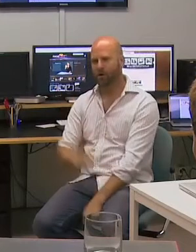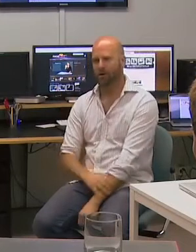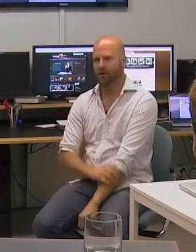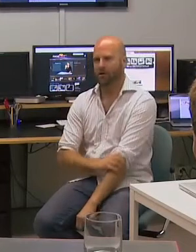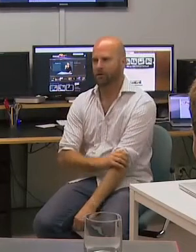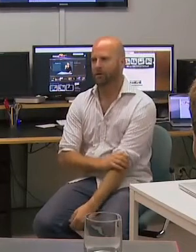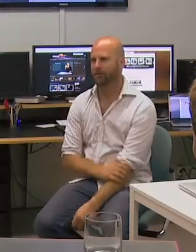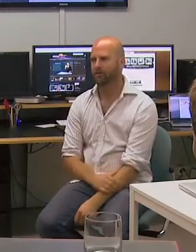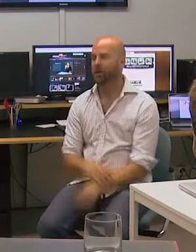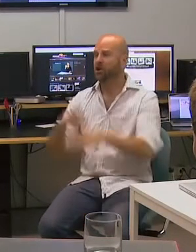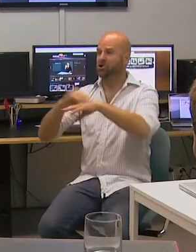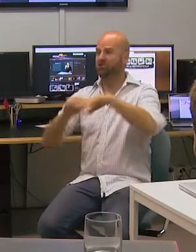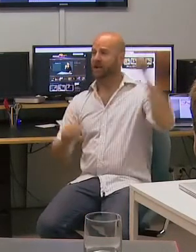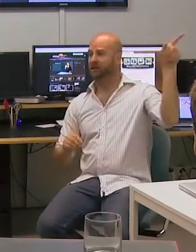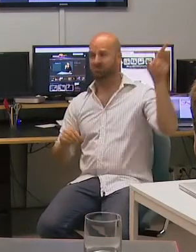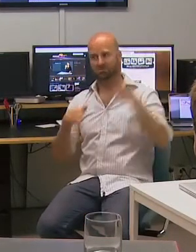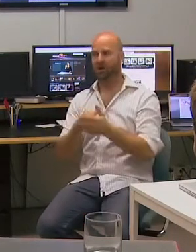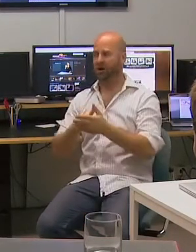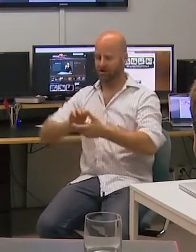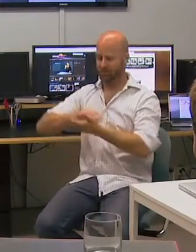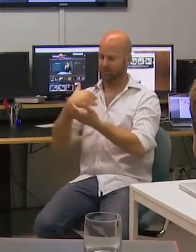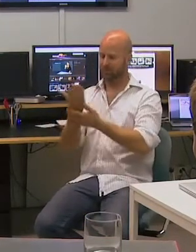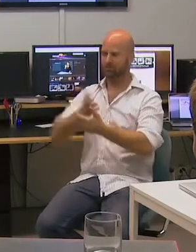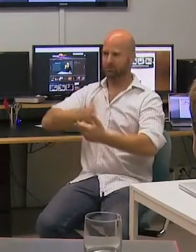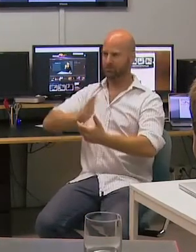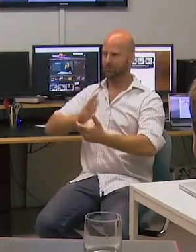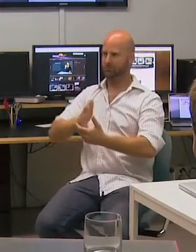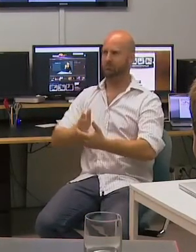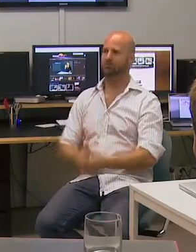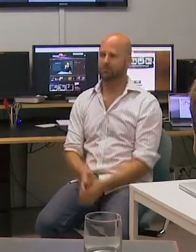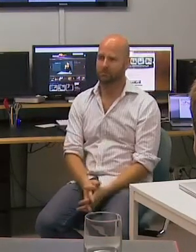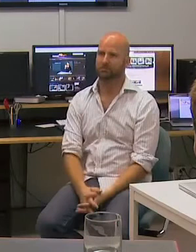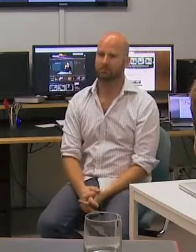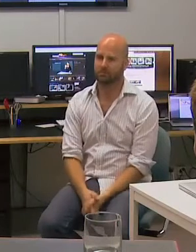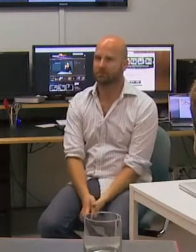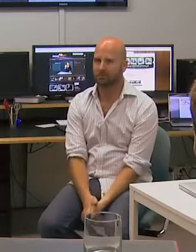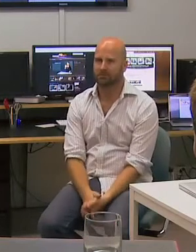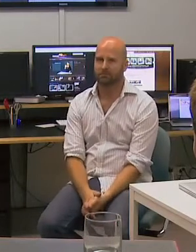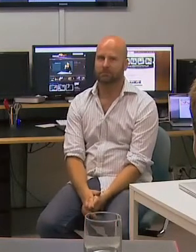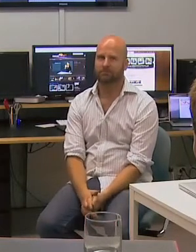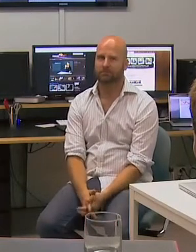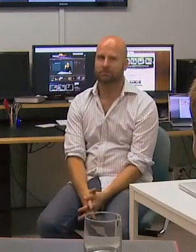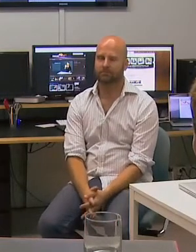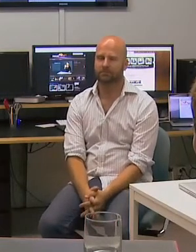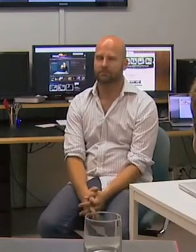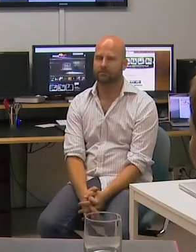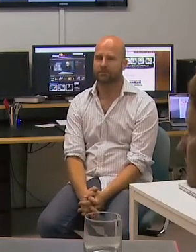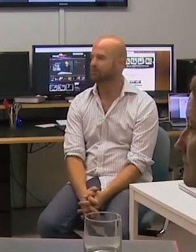da, also da haben wir noch einen großen Rückstand in Schweden. Plam, plam, Nadel öffnen, Gebärden fertig. Und dann wäre auch sowieso